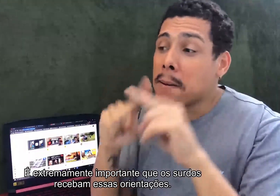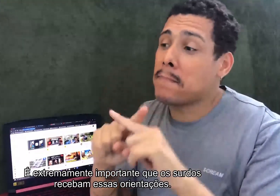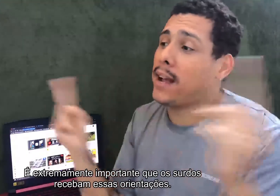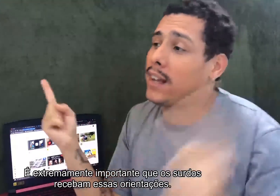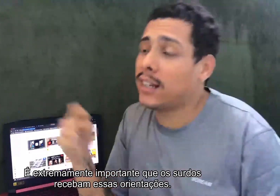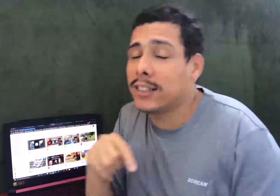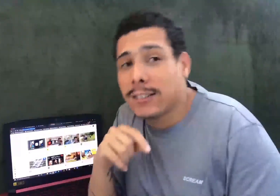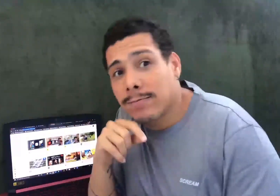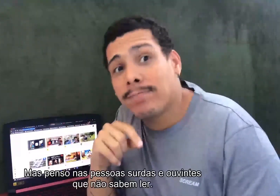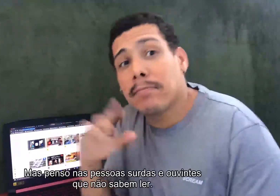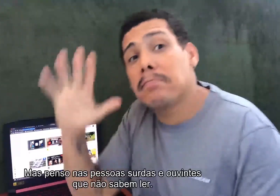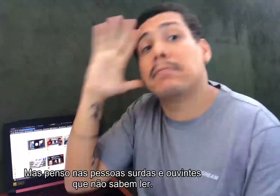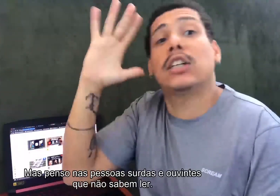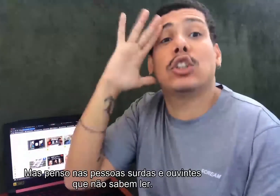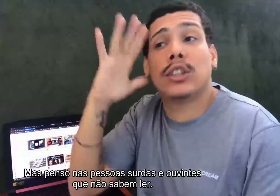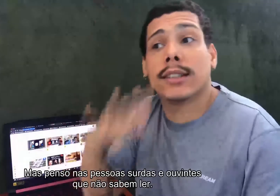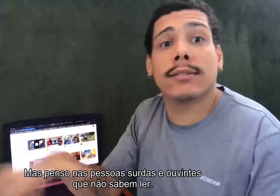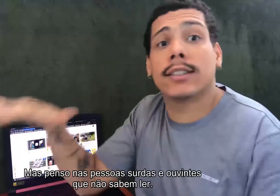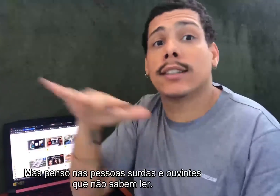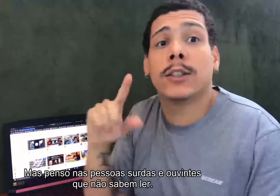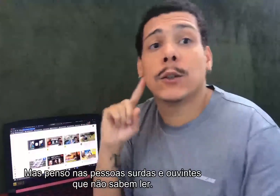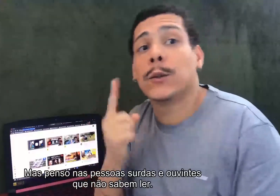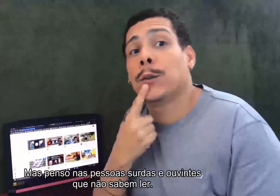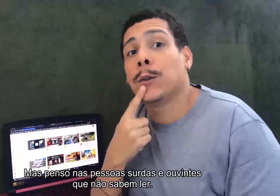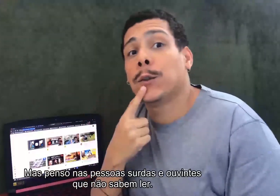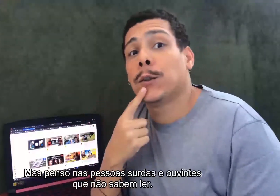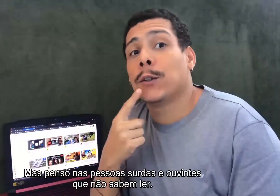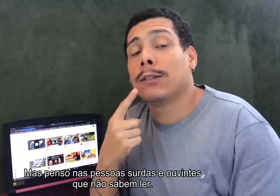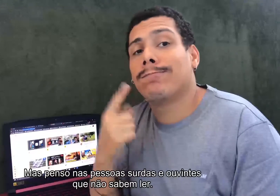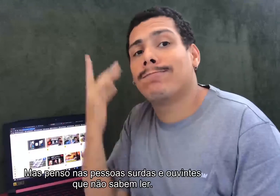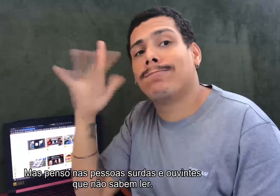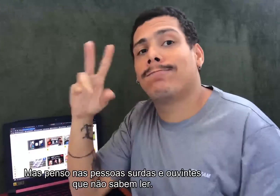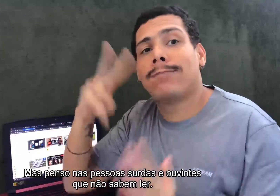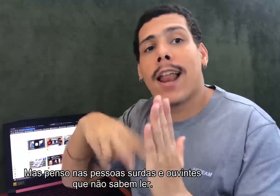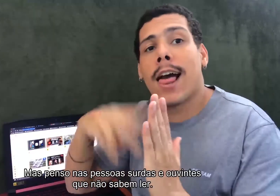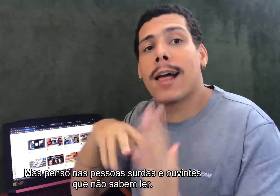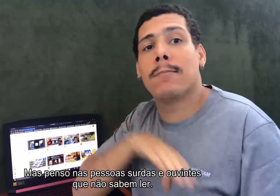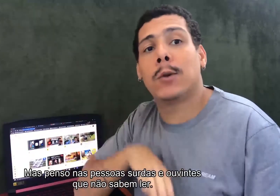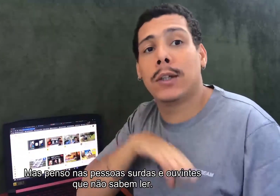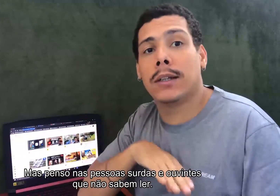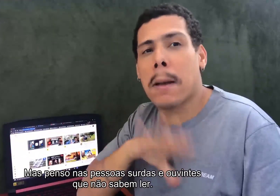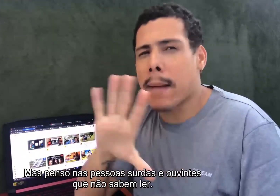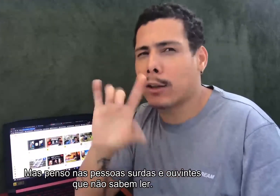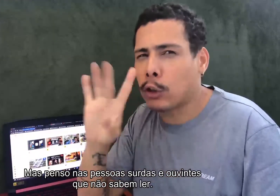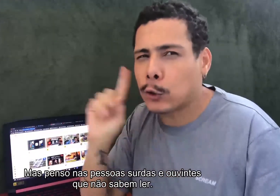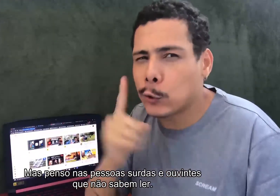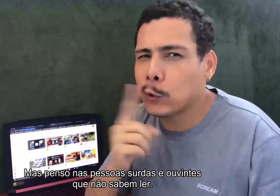orientações. Mas penso nas pessoas surdas e ouvintes que não sabem ler.